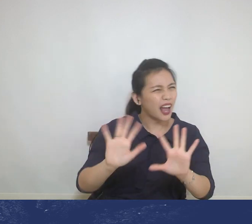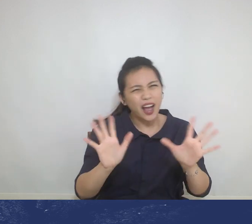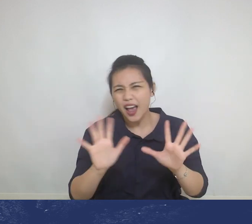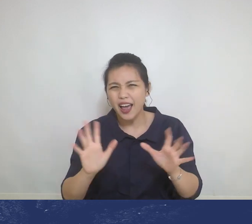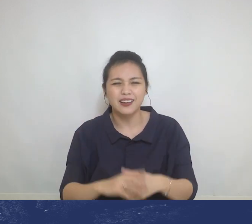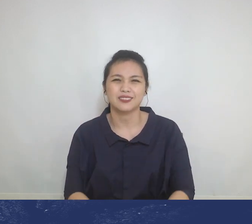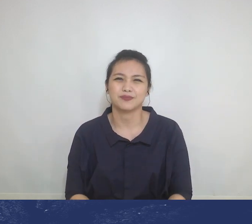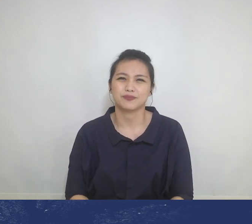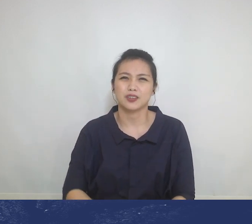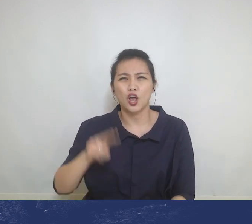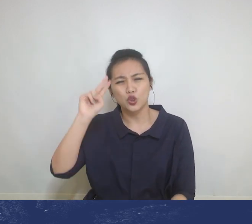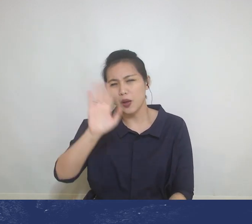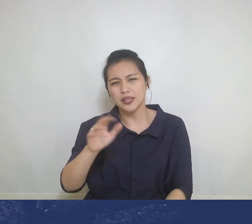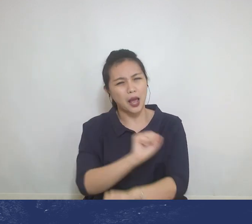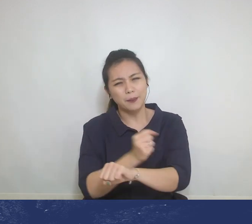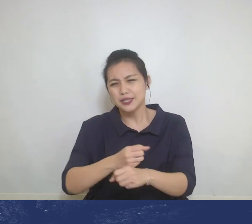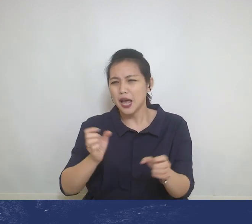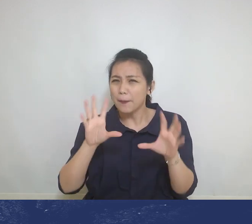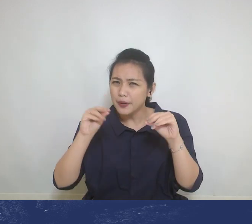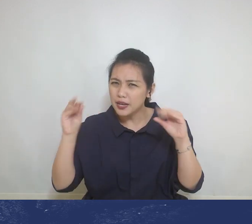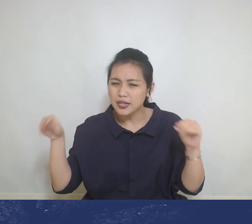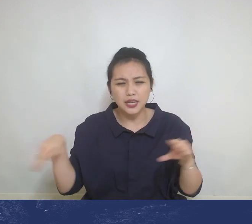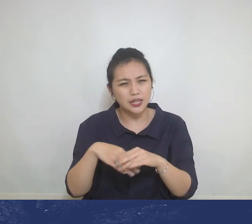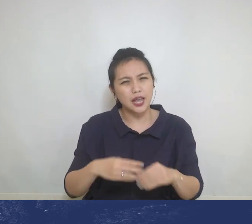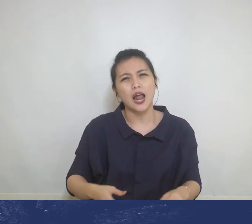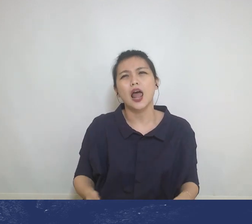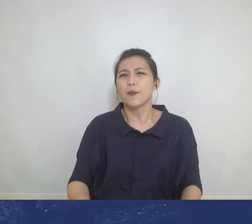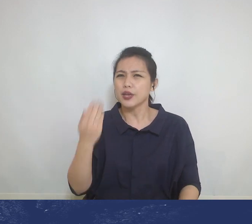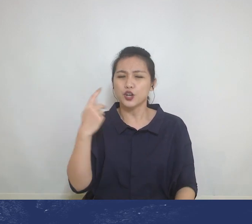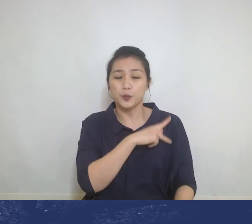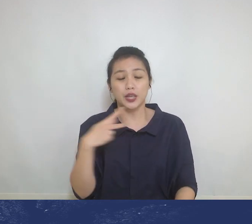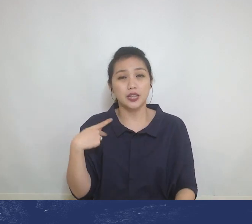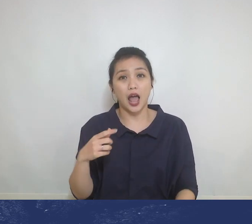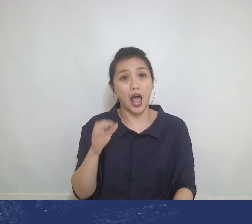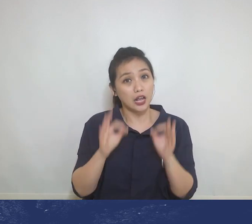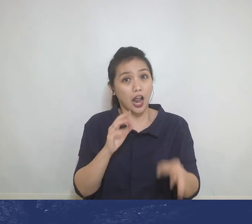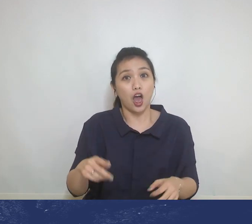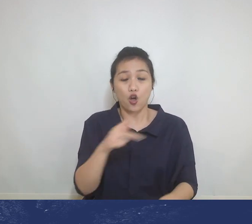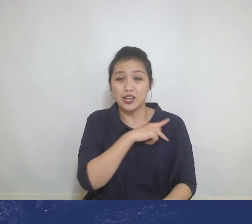kita. Tuhan enggak akan pernah bisa bekerja dalam hidup kita.